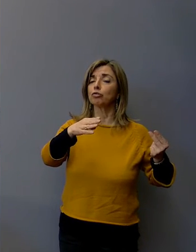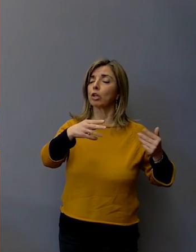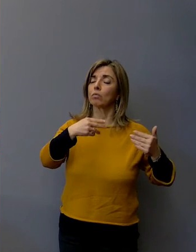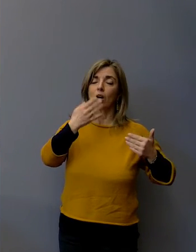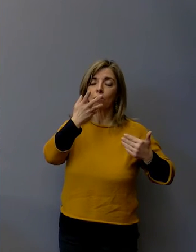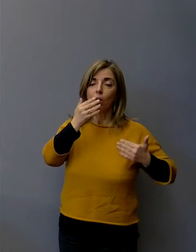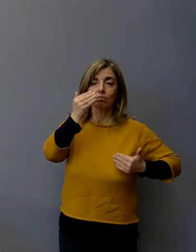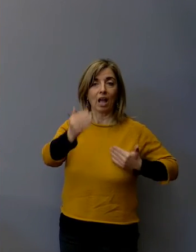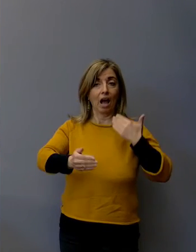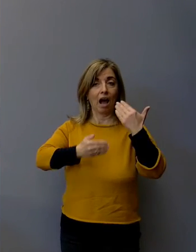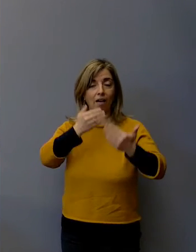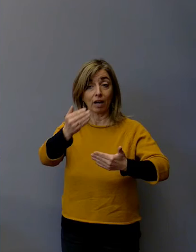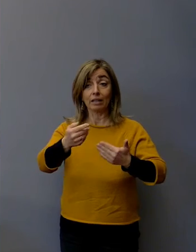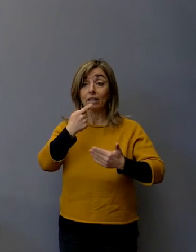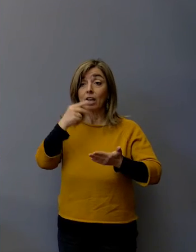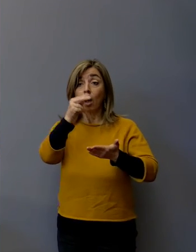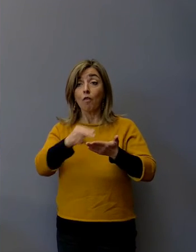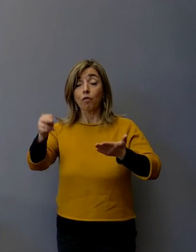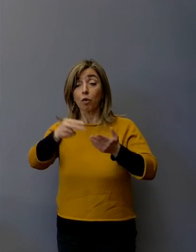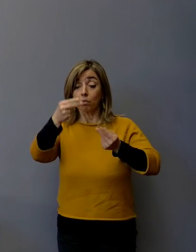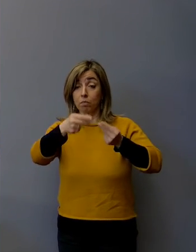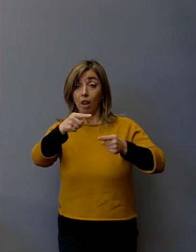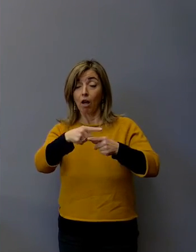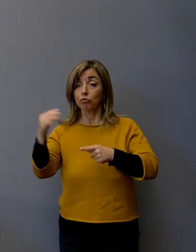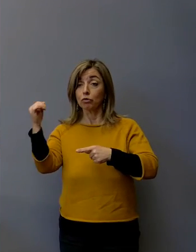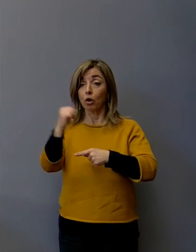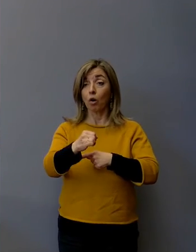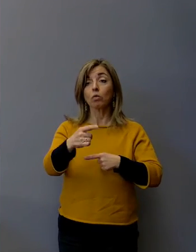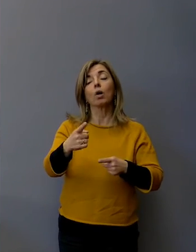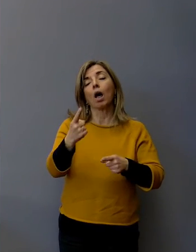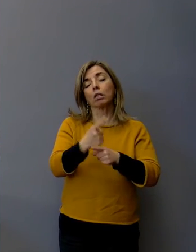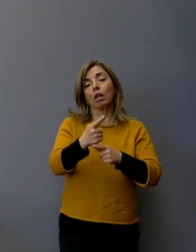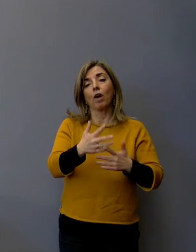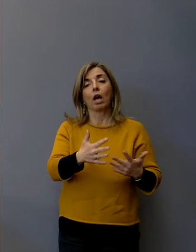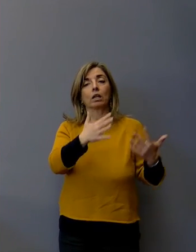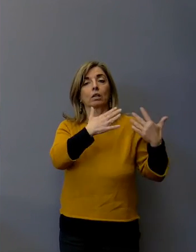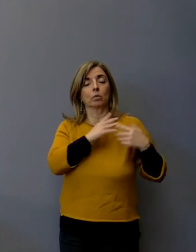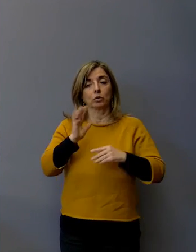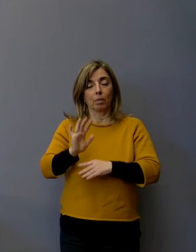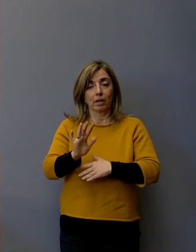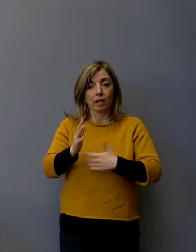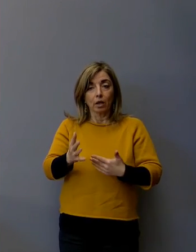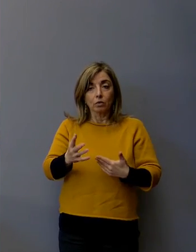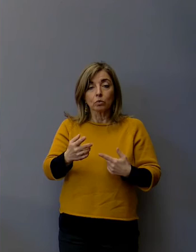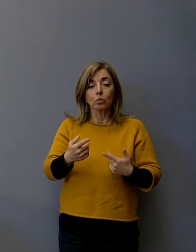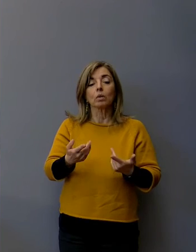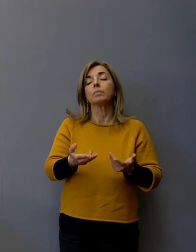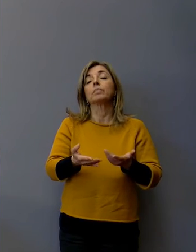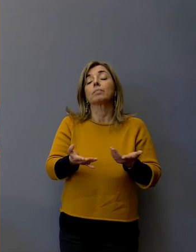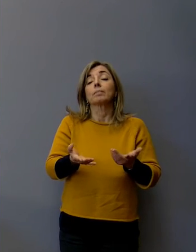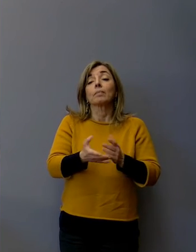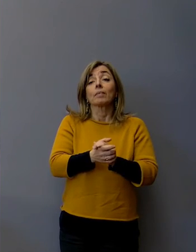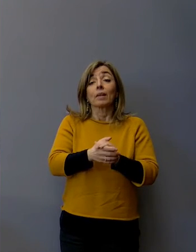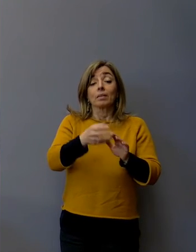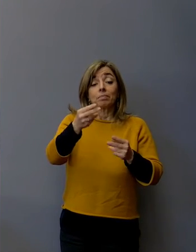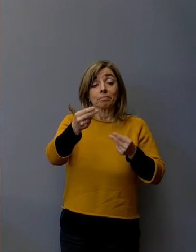responsabilità di fare carlo e soprattutto pensiamo se anche la maggioranza votasse contro questo bilancio probabilmente il